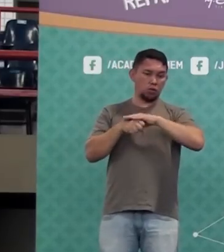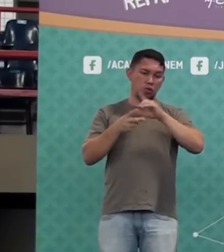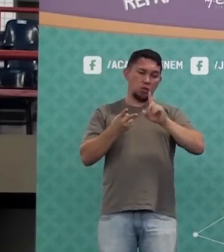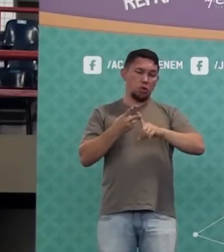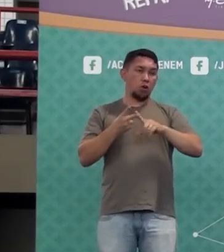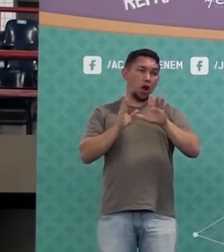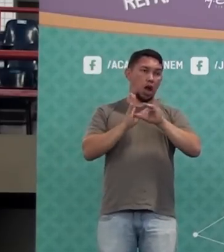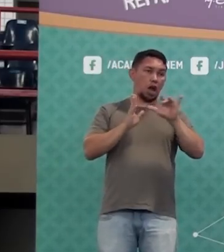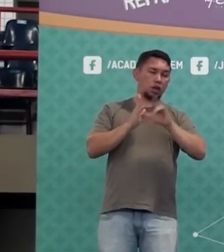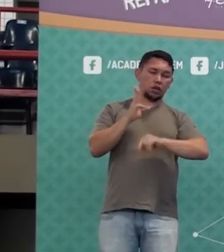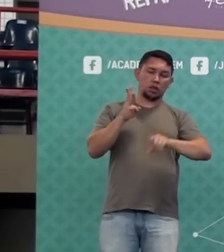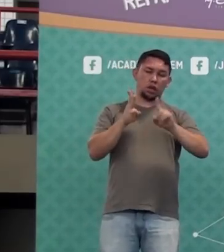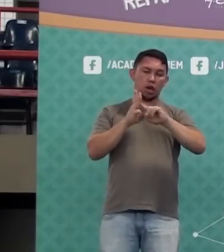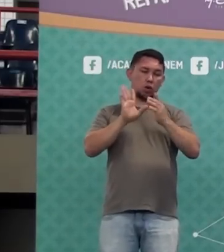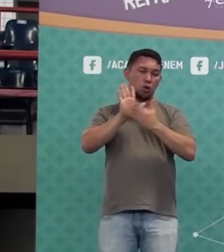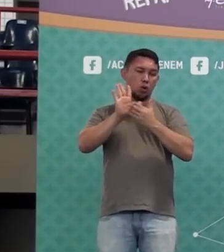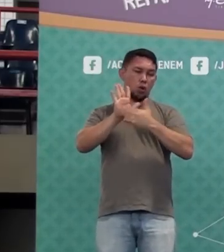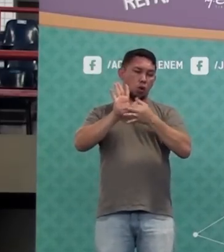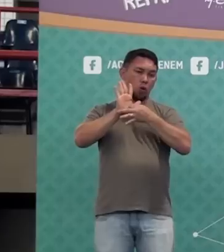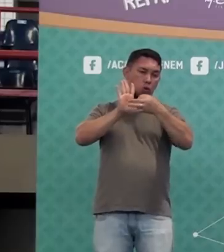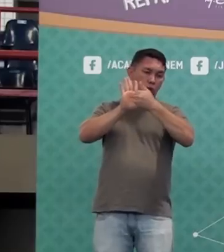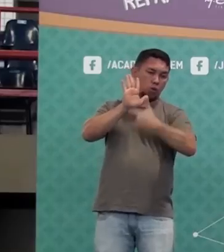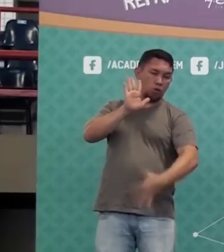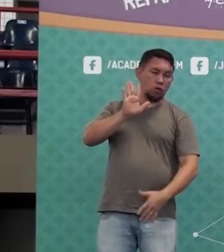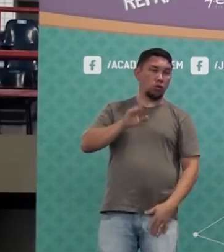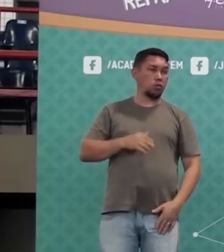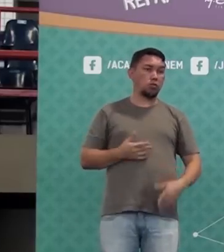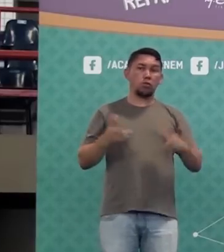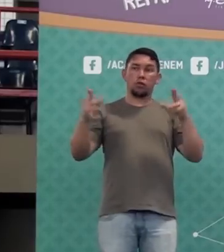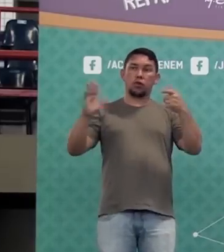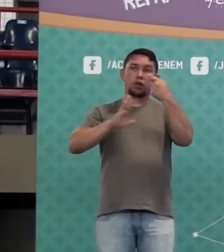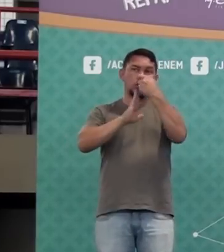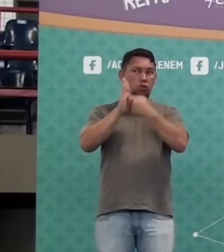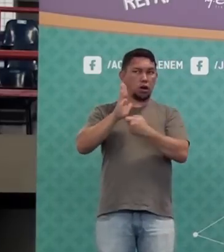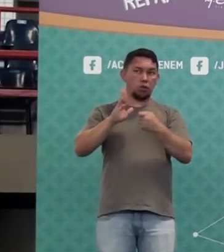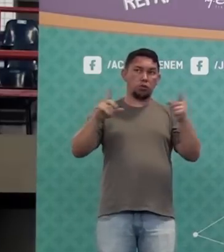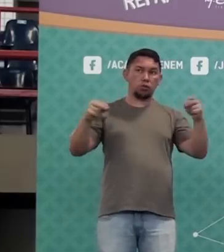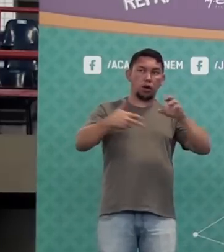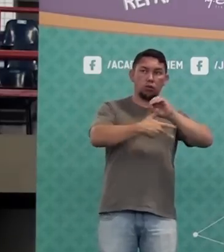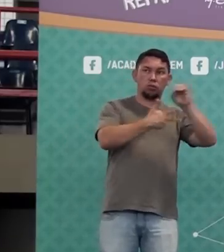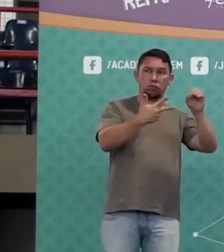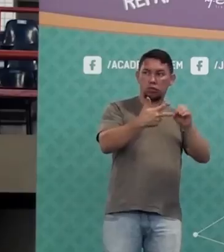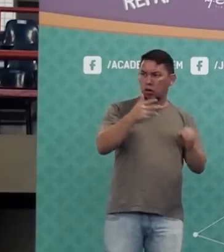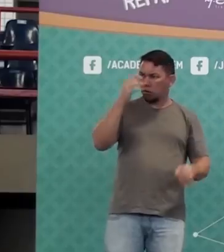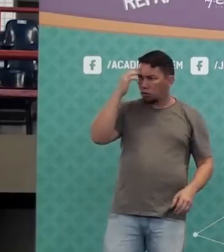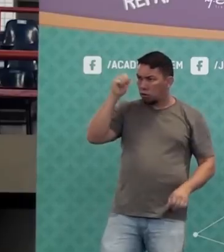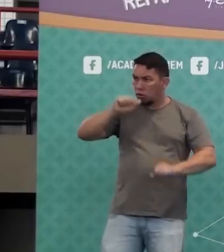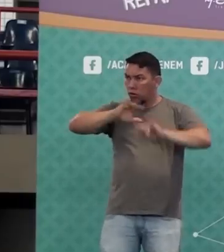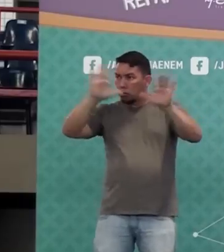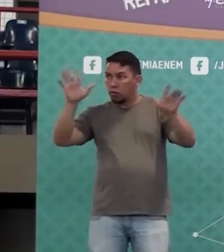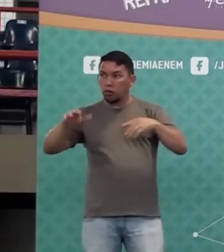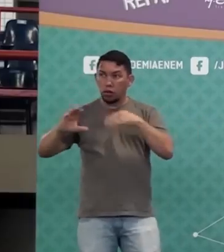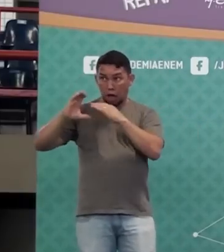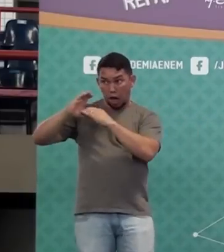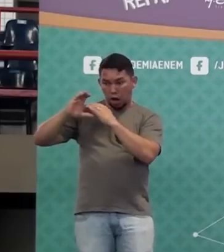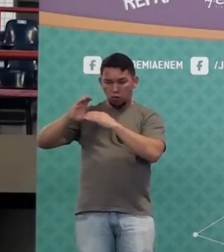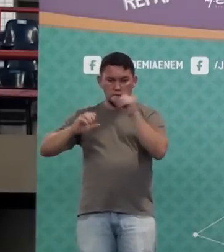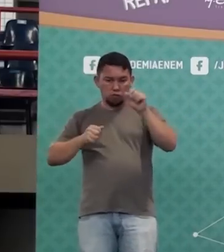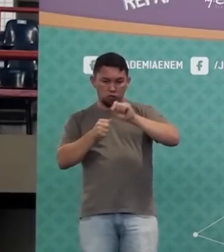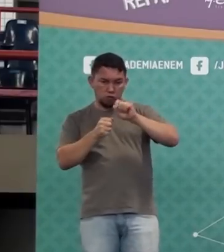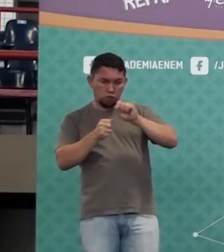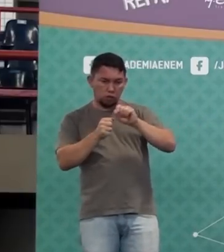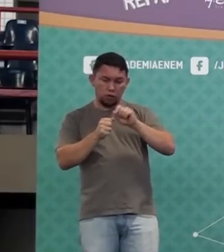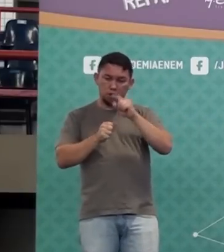editorial ou comentário, você faça igual à redação do Enem. Repetindo, se ela disser, produza